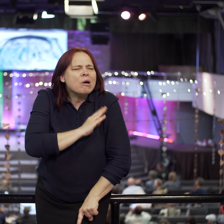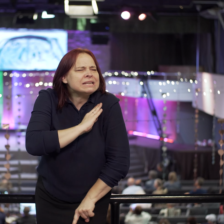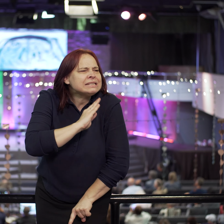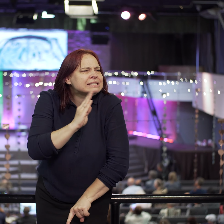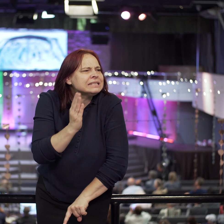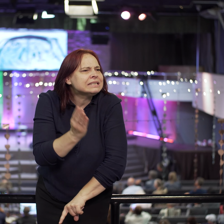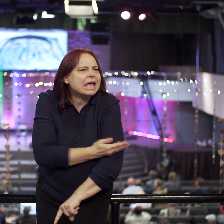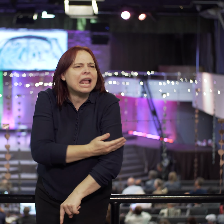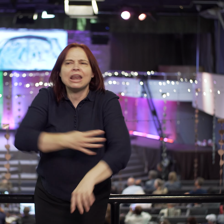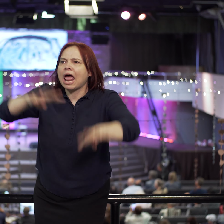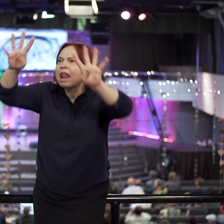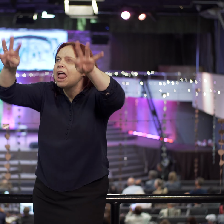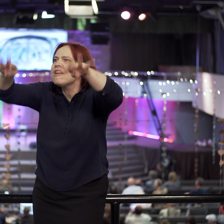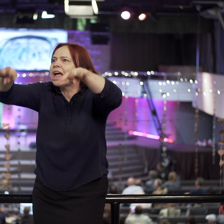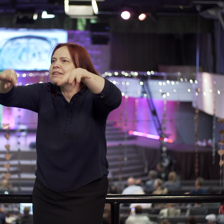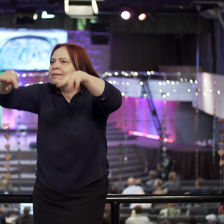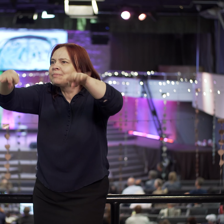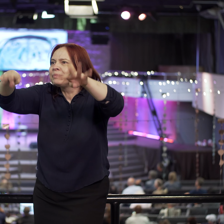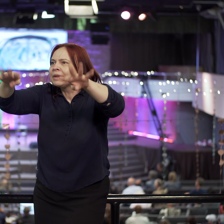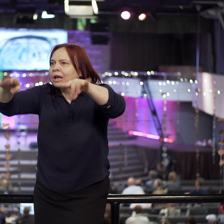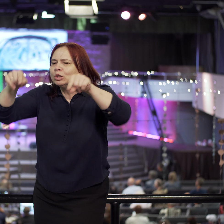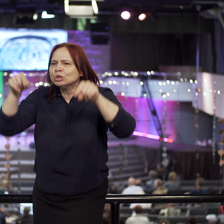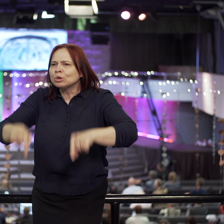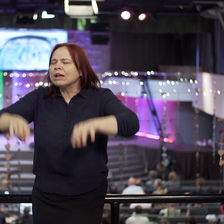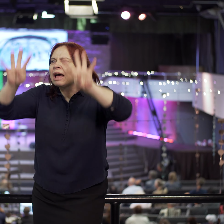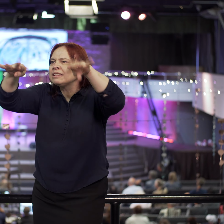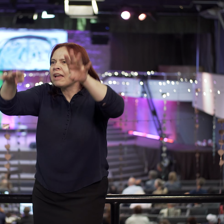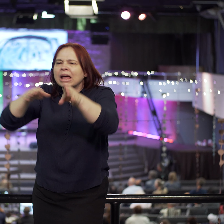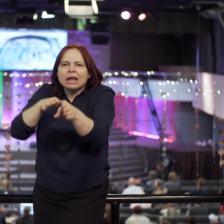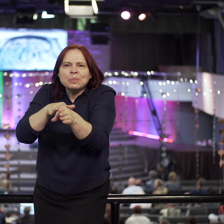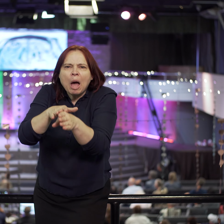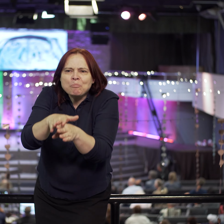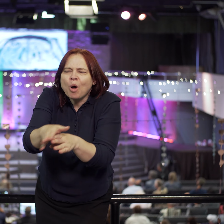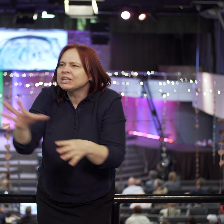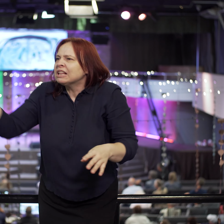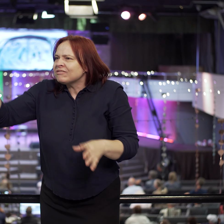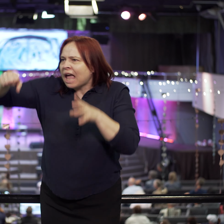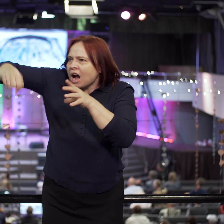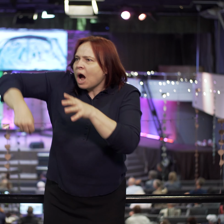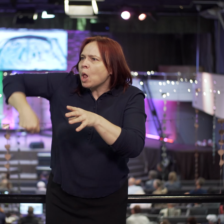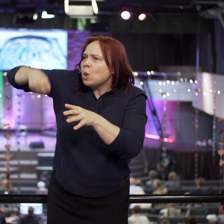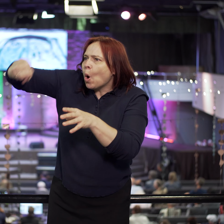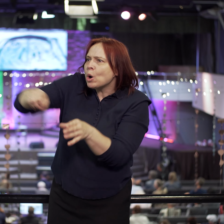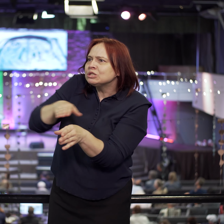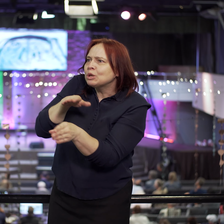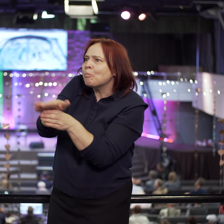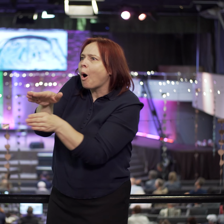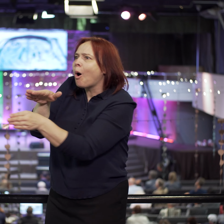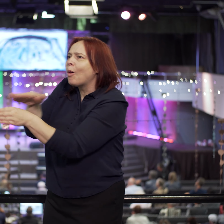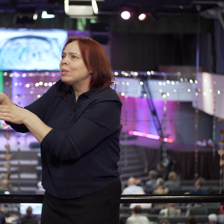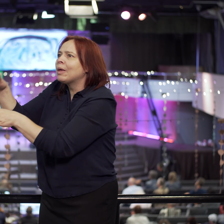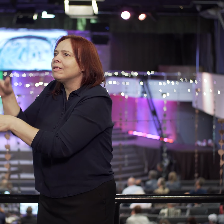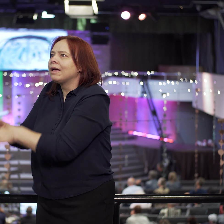такой сильный ливень, что он, этот ливень, наполнил все колодцы в Иерусалиме. Этот